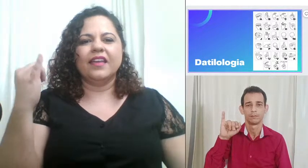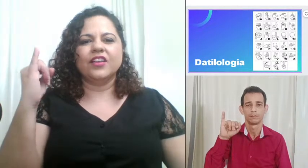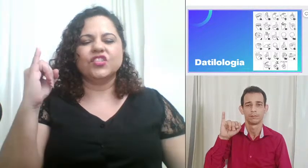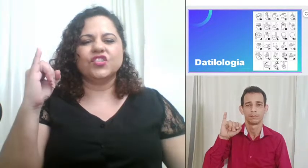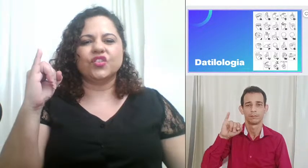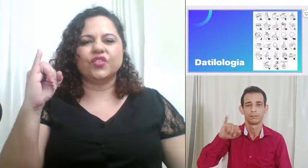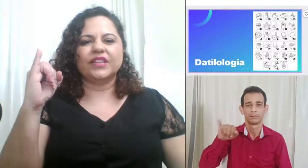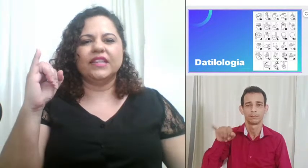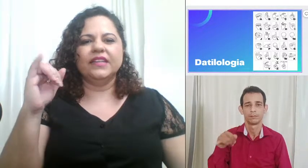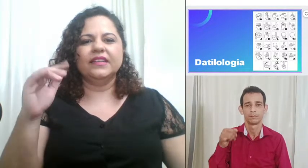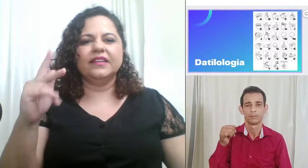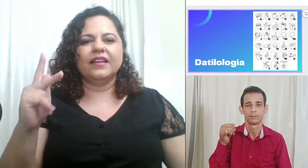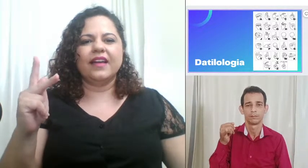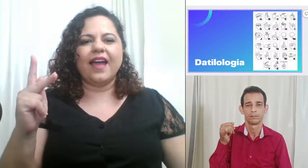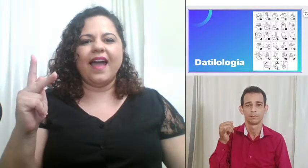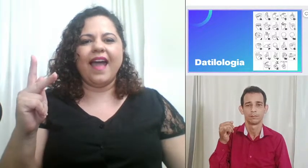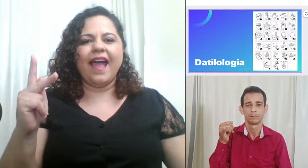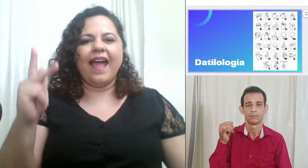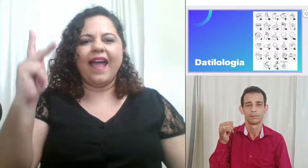J